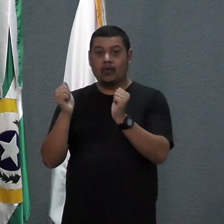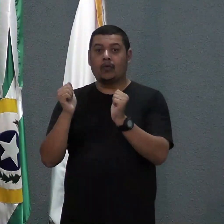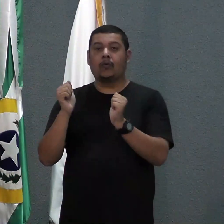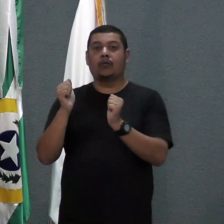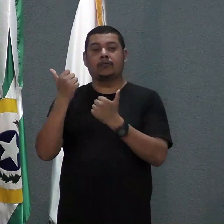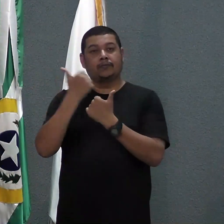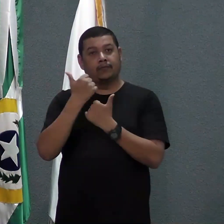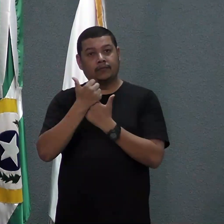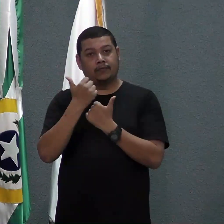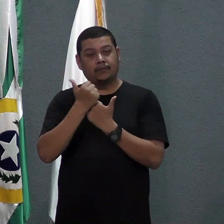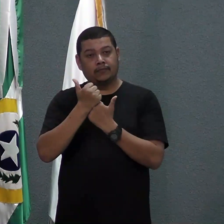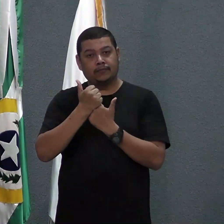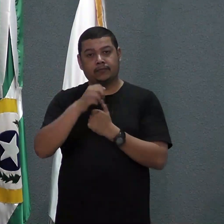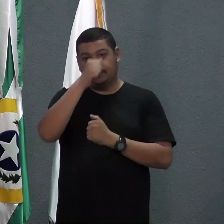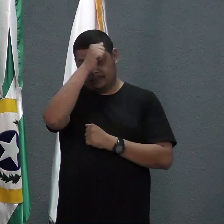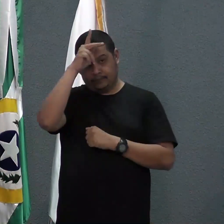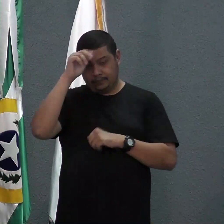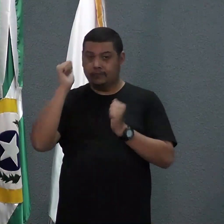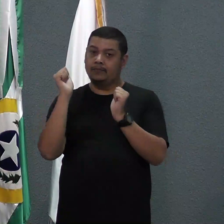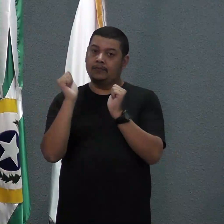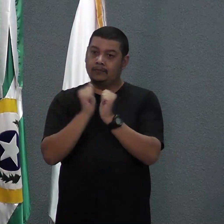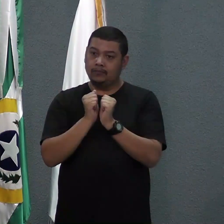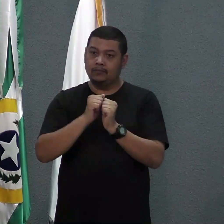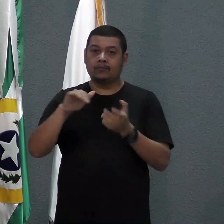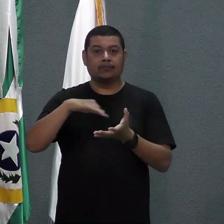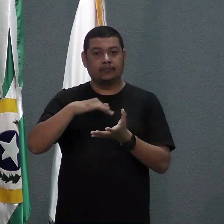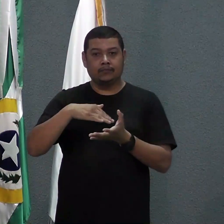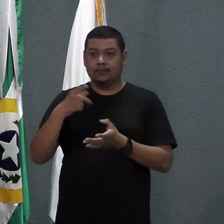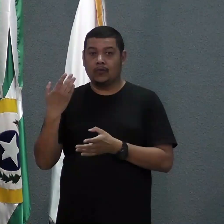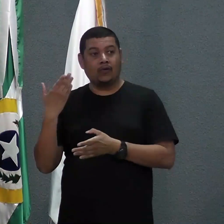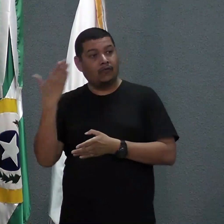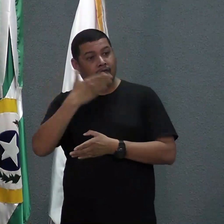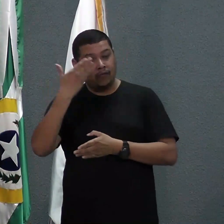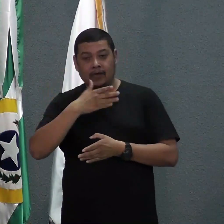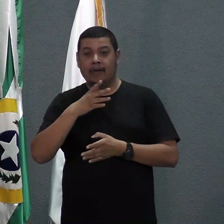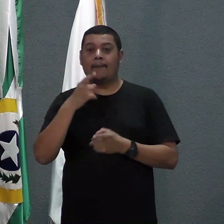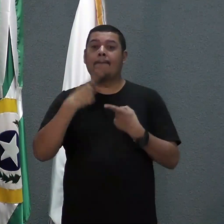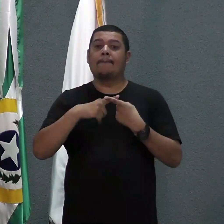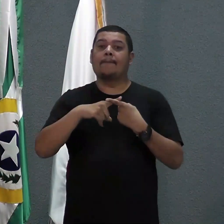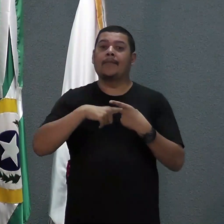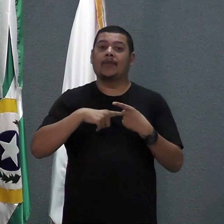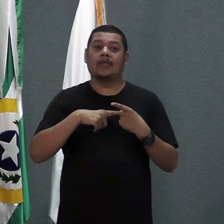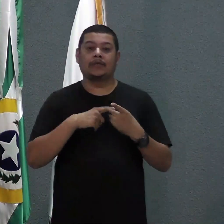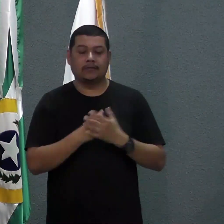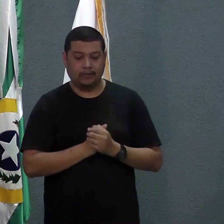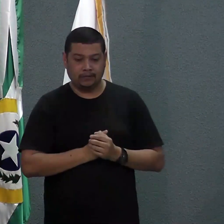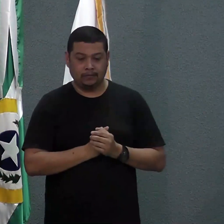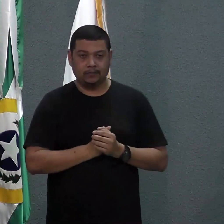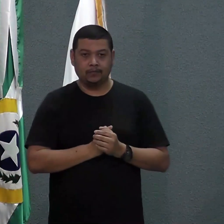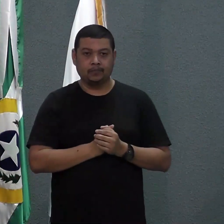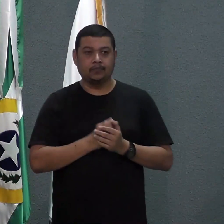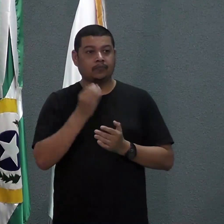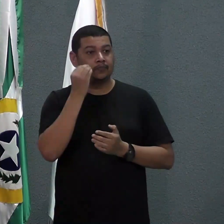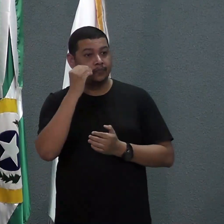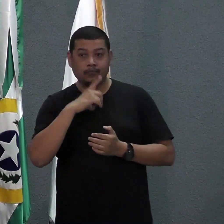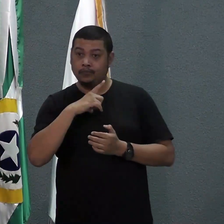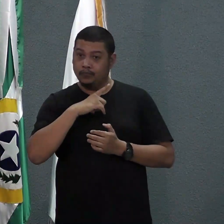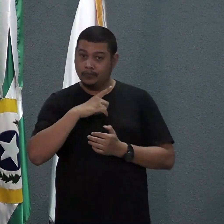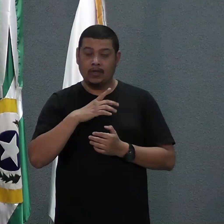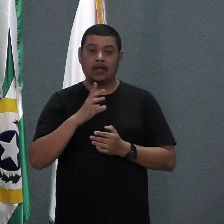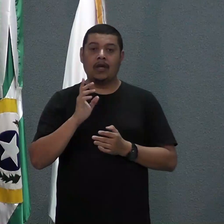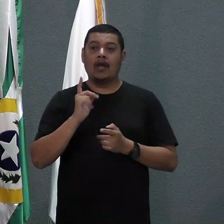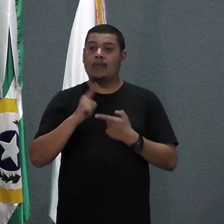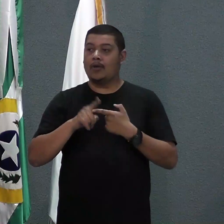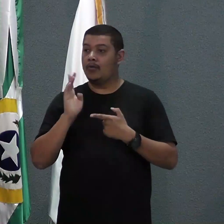com o secretário, estará lá presente hoje à tarde, para poder realmente estar atendendo aí alguma demanda, no qual eu